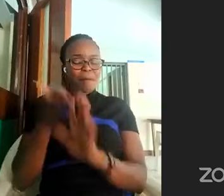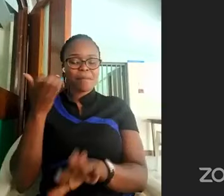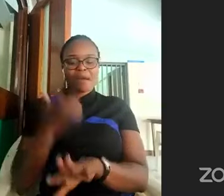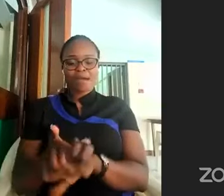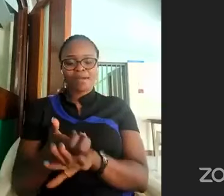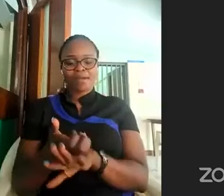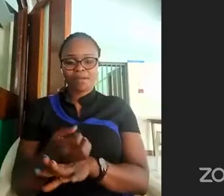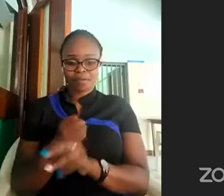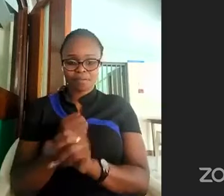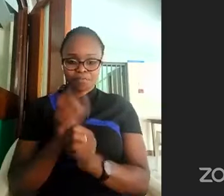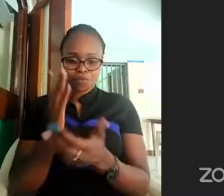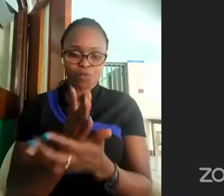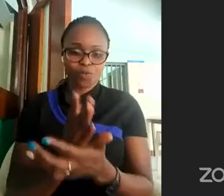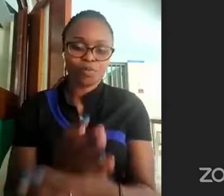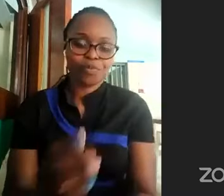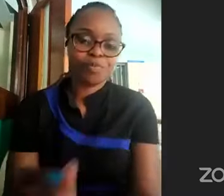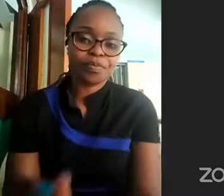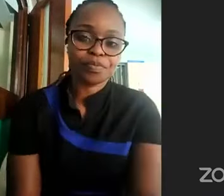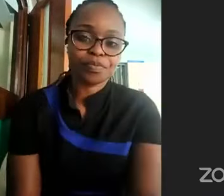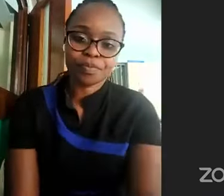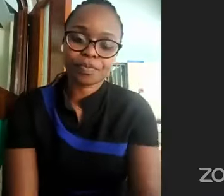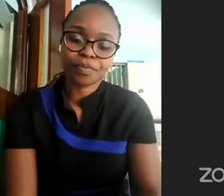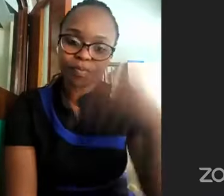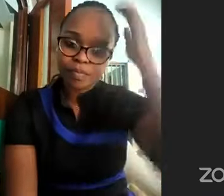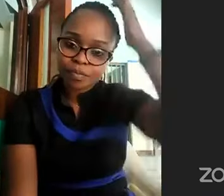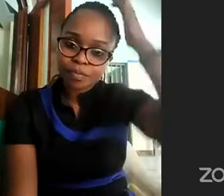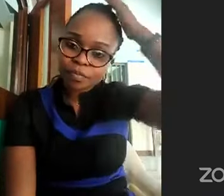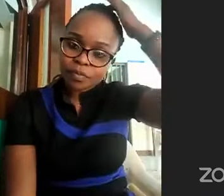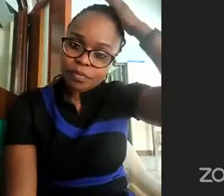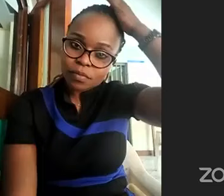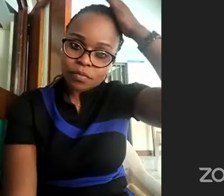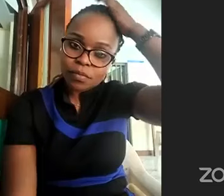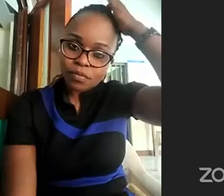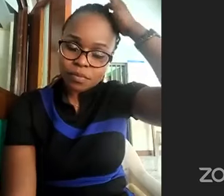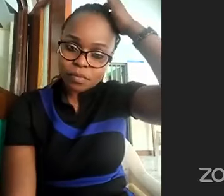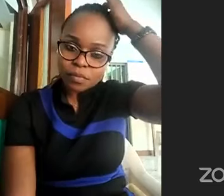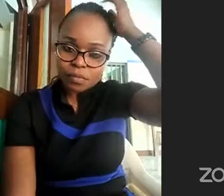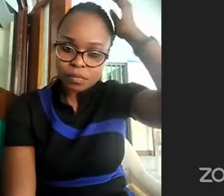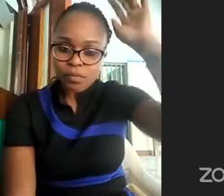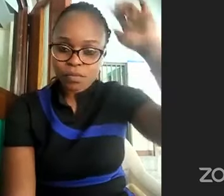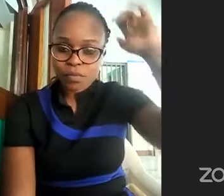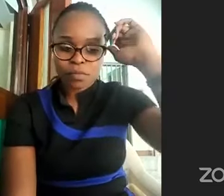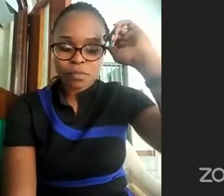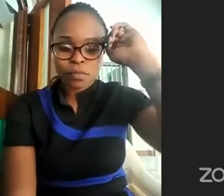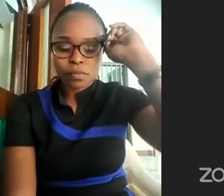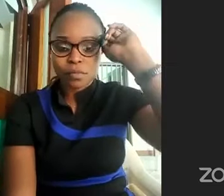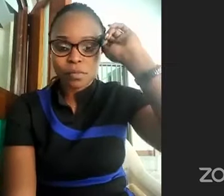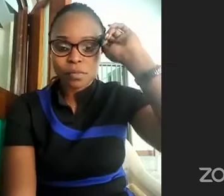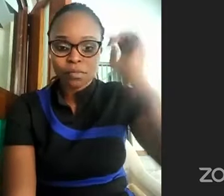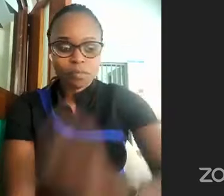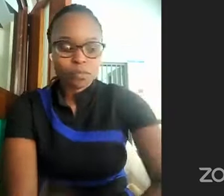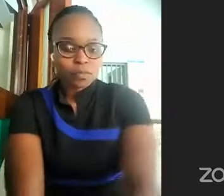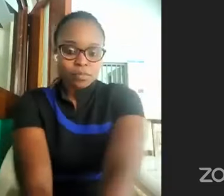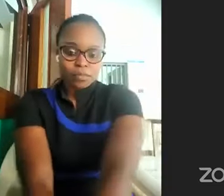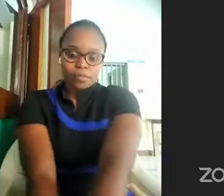Nifike hapo. Asante sana Mama Hanet,